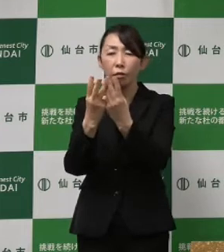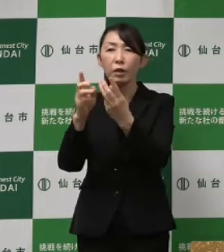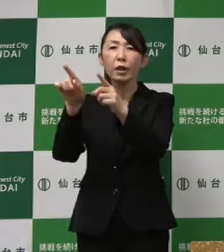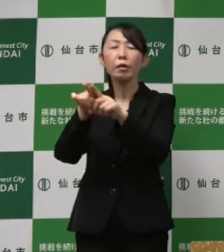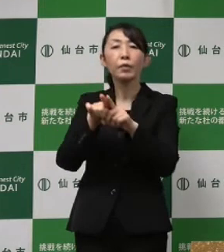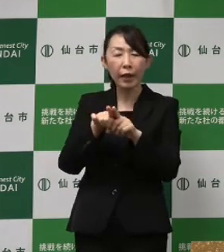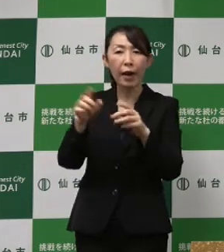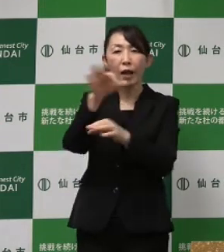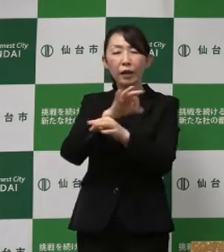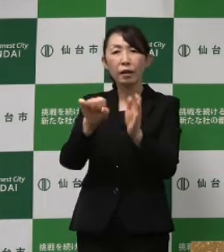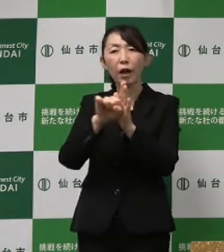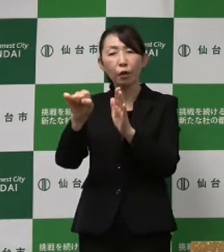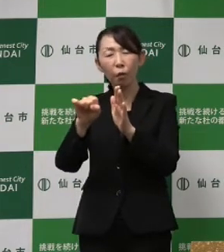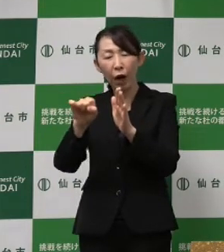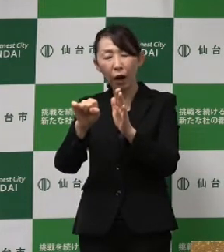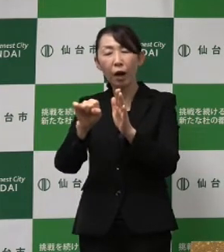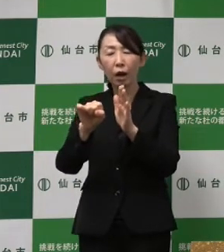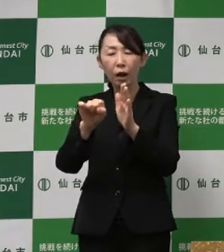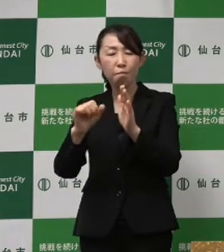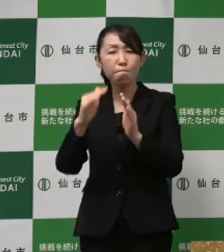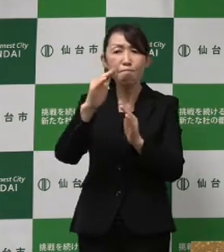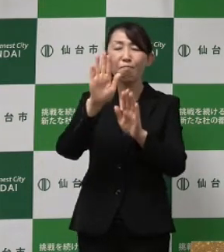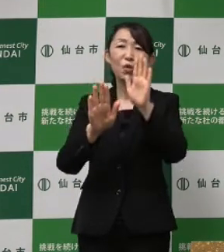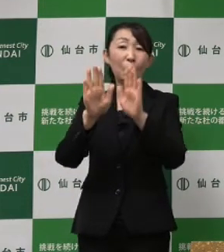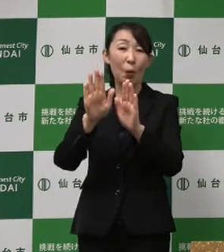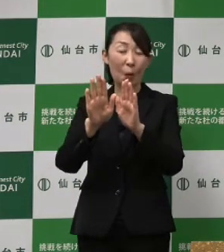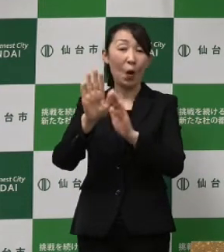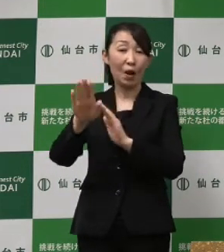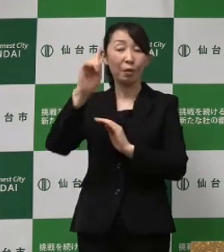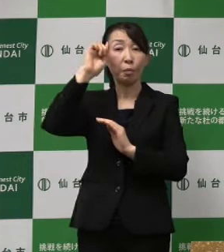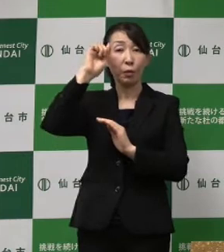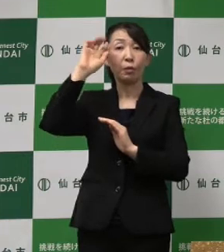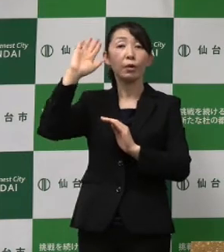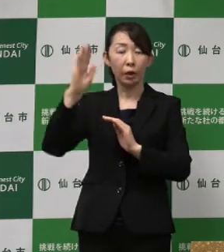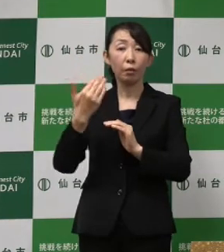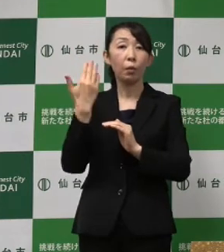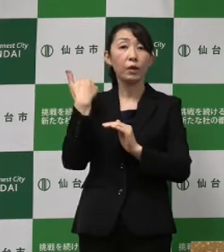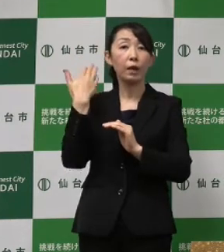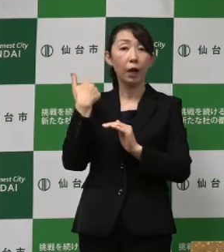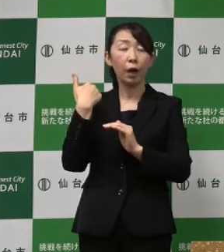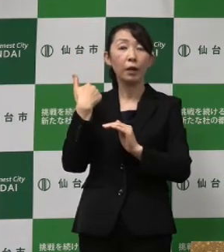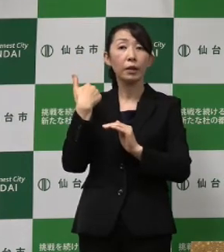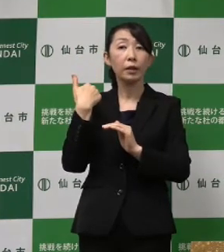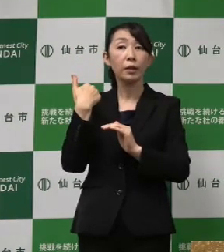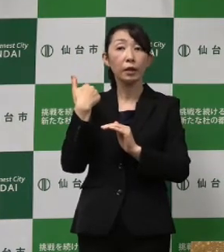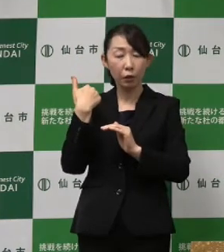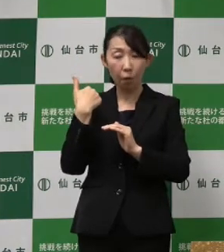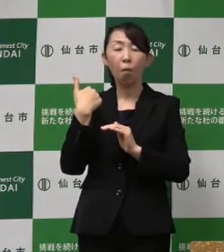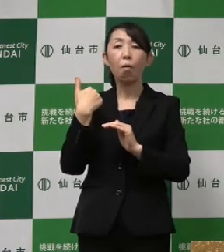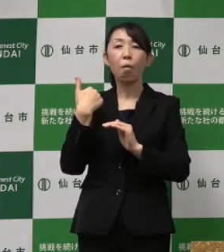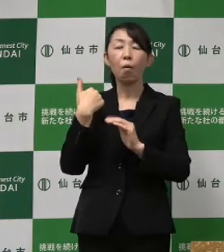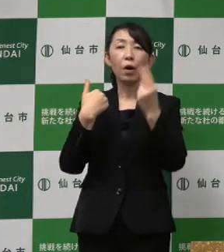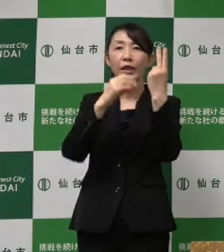るかと思いますけれども、前回のですね、G7 の財務大臣会合の財務大臣中央銀行